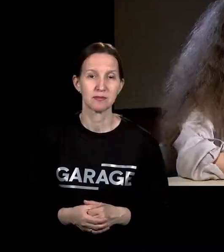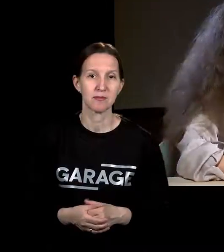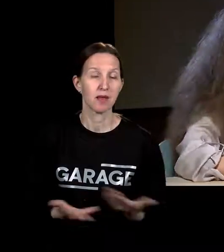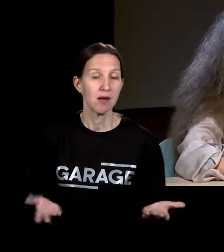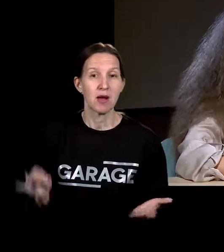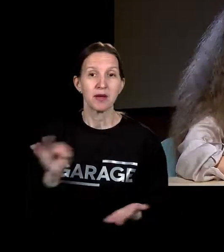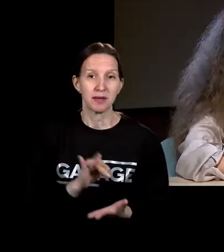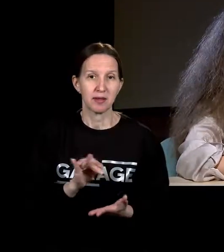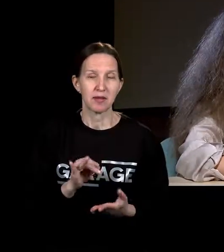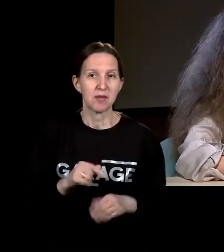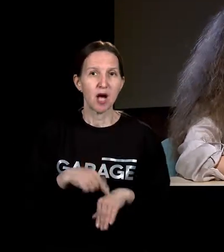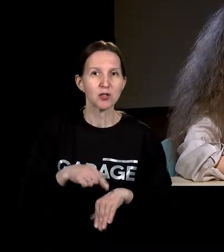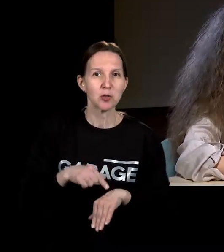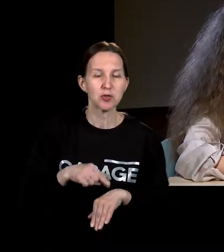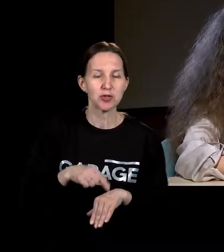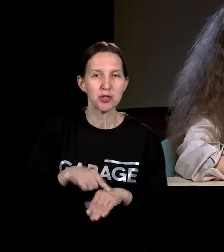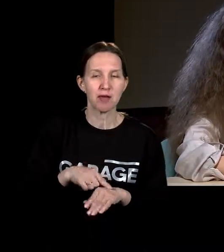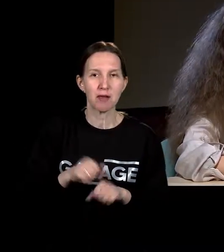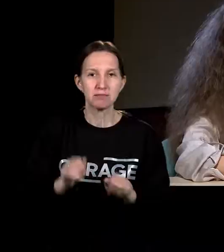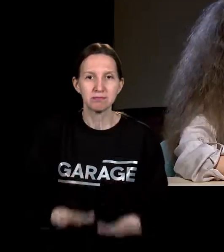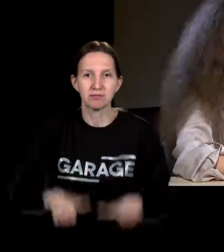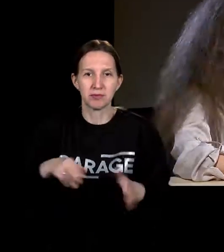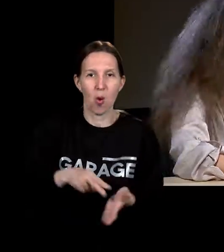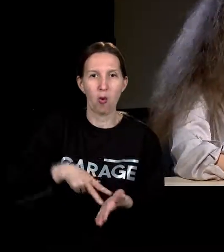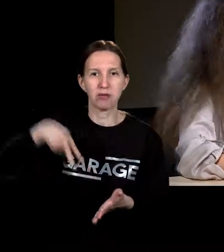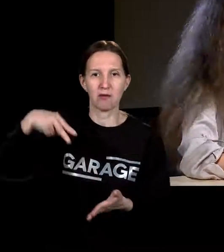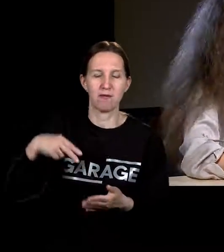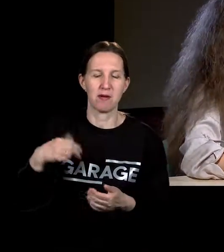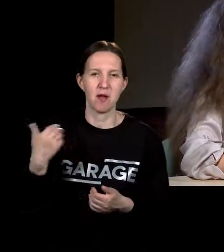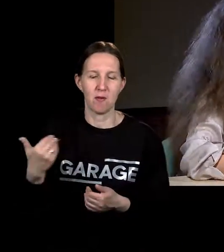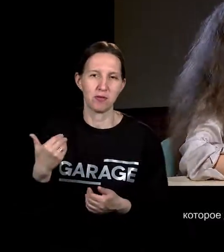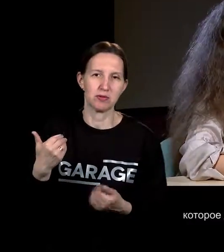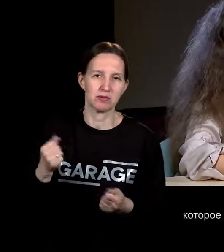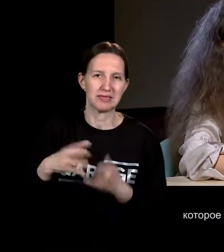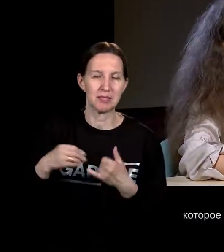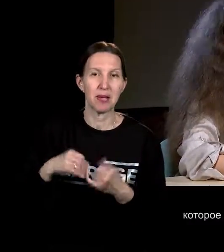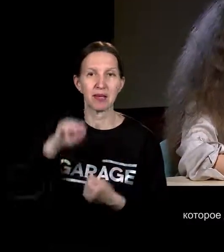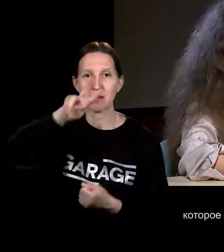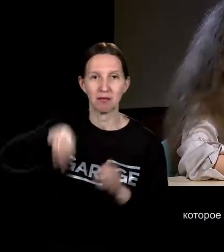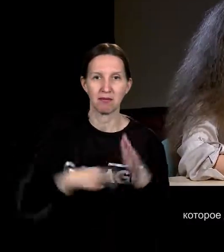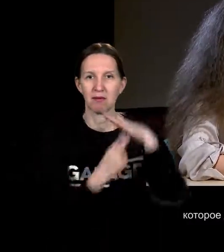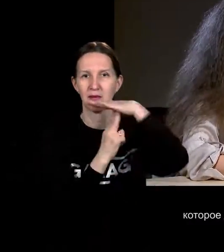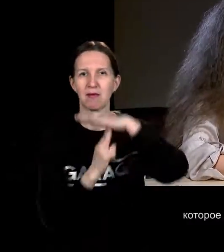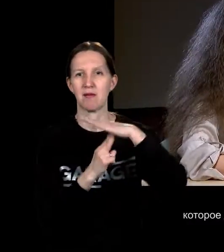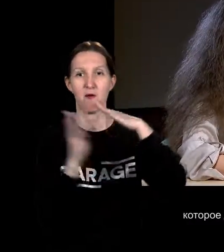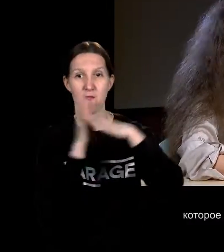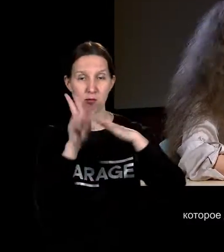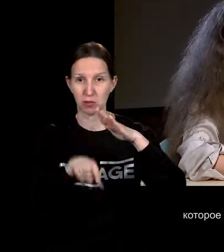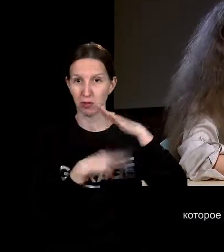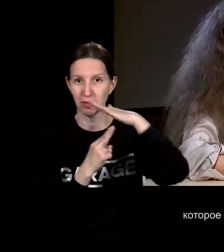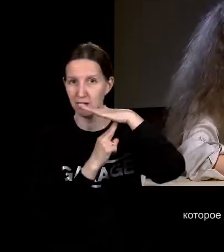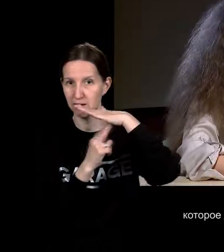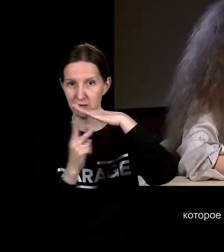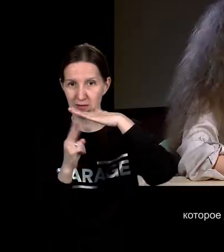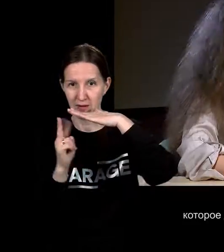Ну и, собственно, вот это самое ощущение отрыва от земли, которое и переворачивание в воздухе, которое дает это простое изобретение в виде